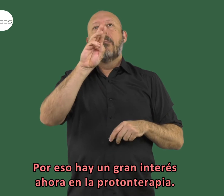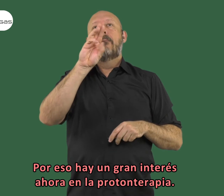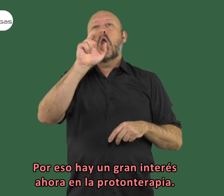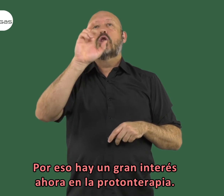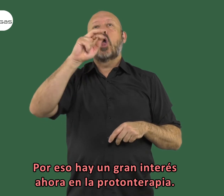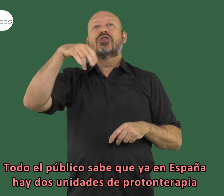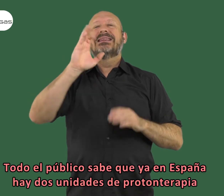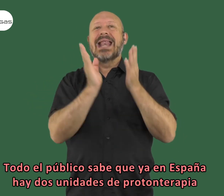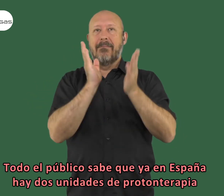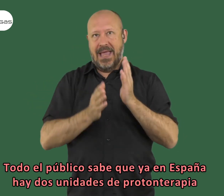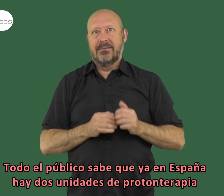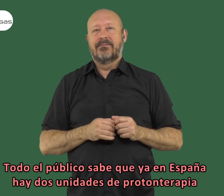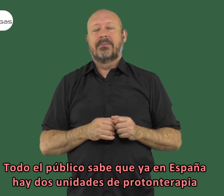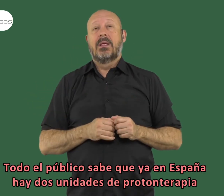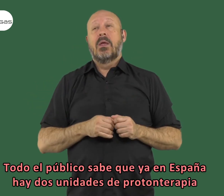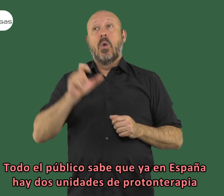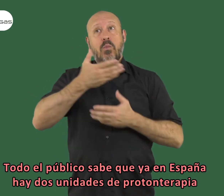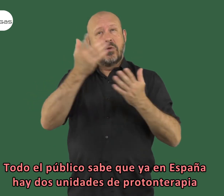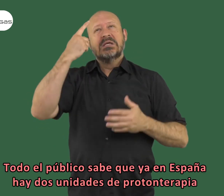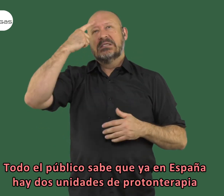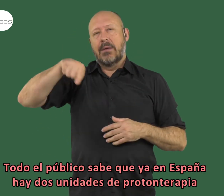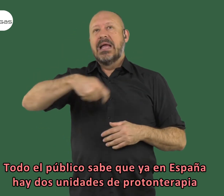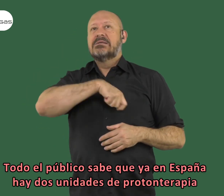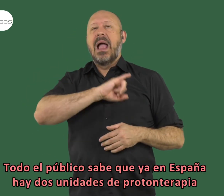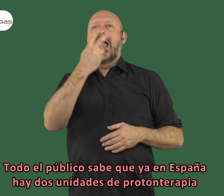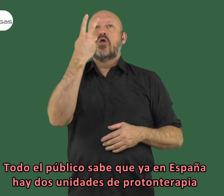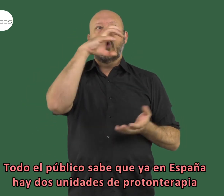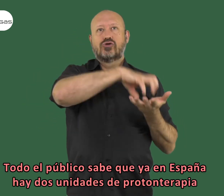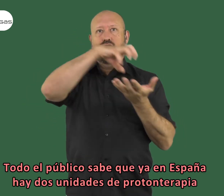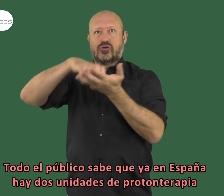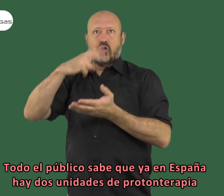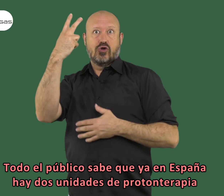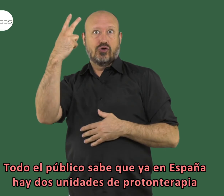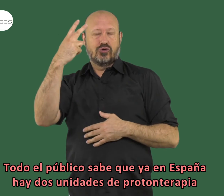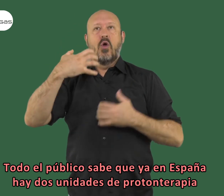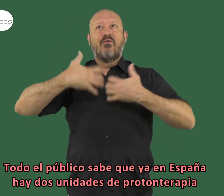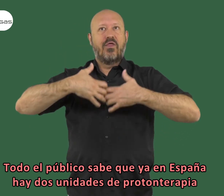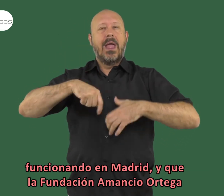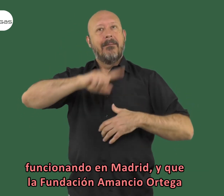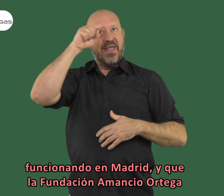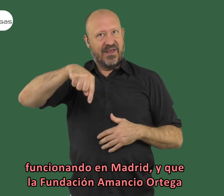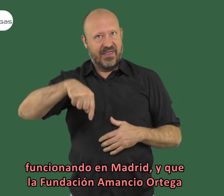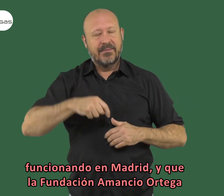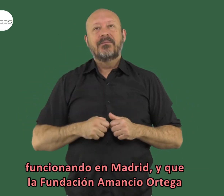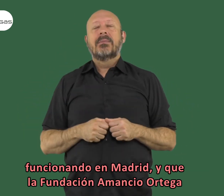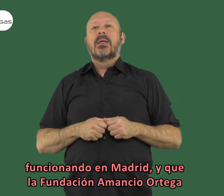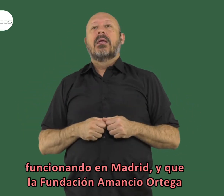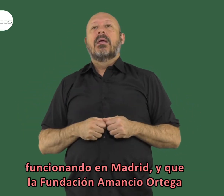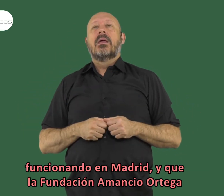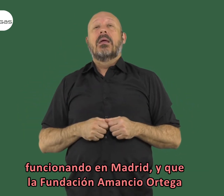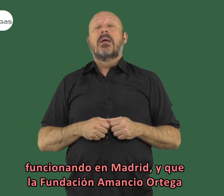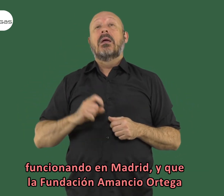la protonterapia. El público sabe que ya en España hay 2 unidades de protonterapia funcionando en